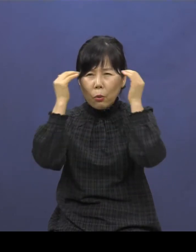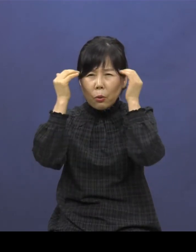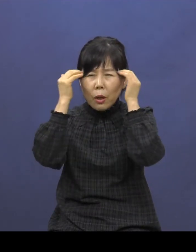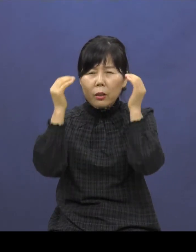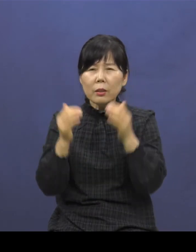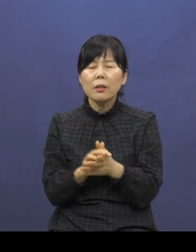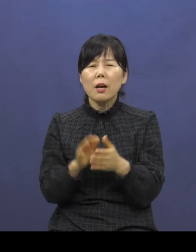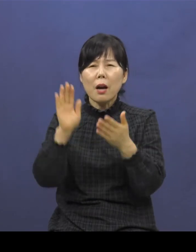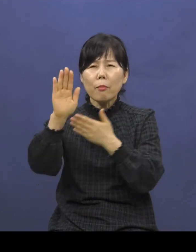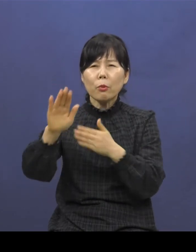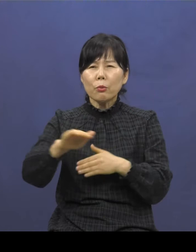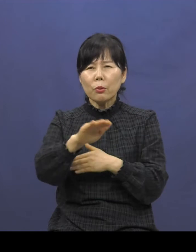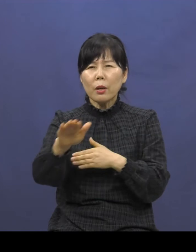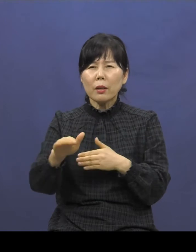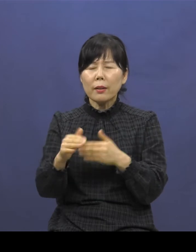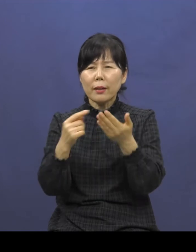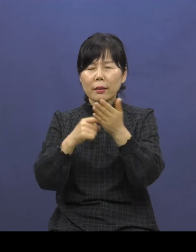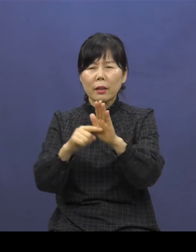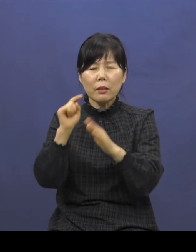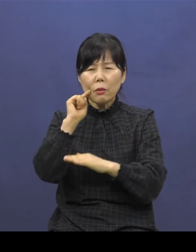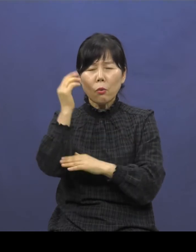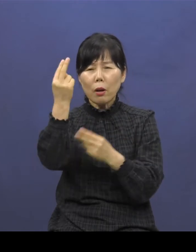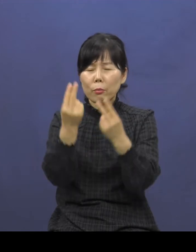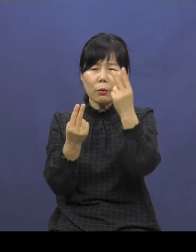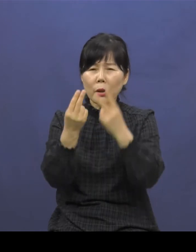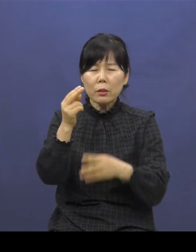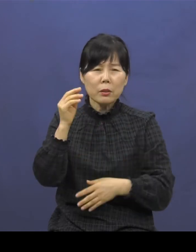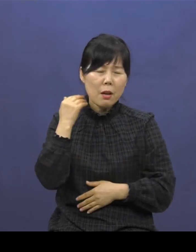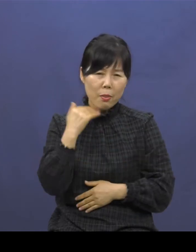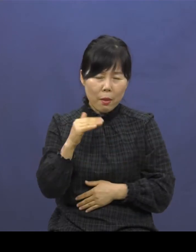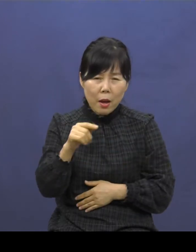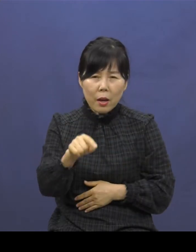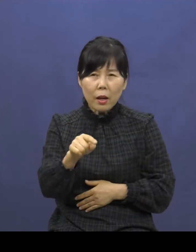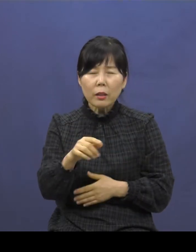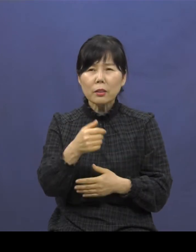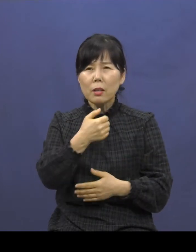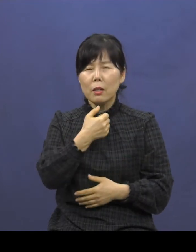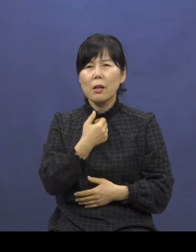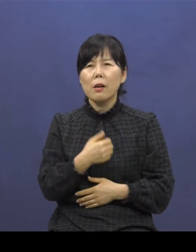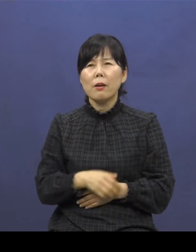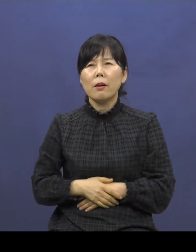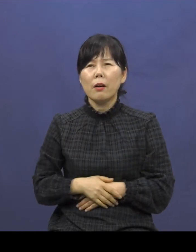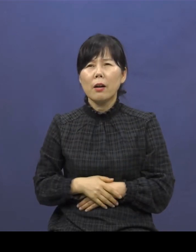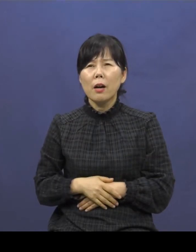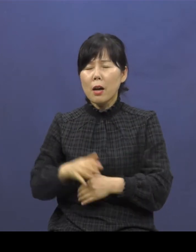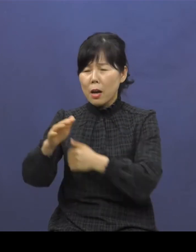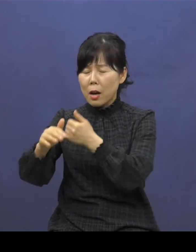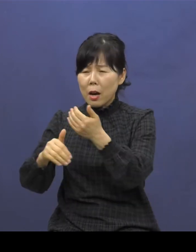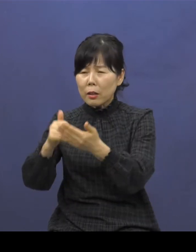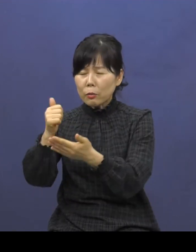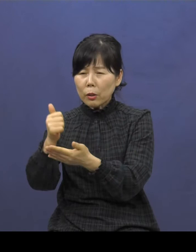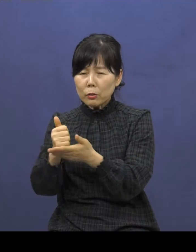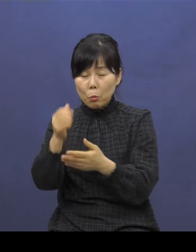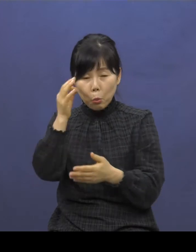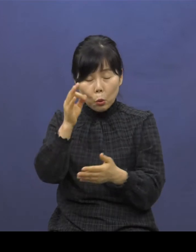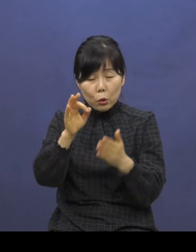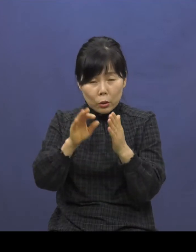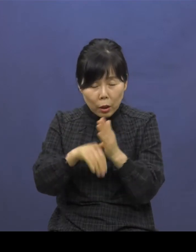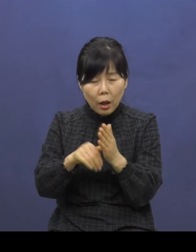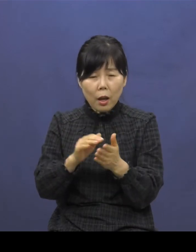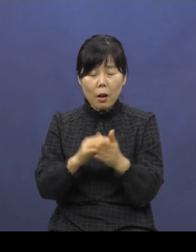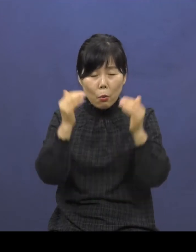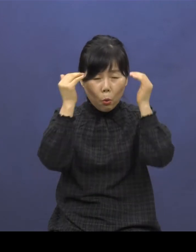없도다라고 하는 로마서 8장 18절 말씀 그대로 말이죠. 당장 이 고난을 허용하는 것이 궁극적으로 우리에게 너무나 유익하기